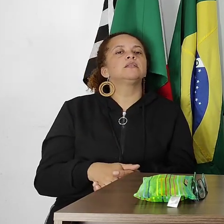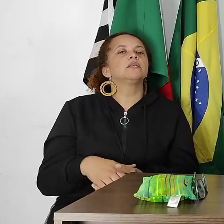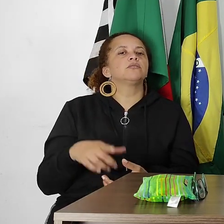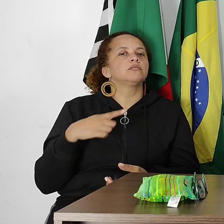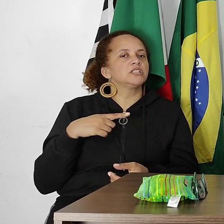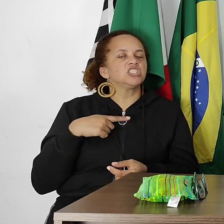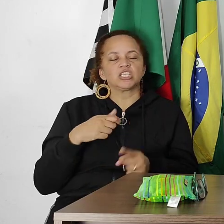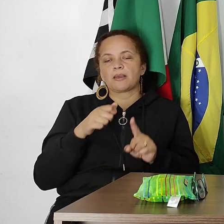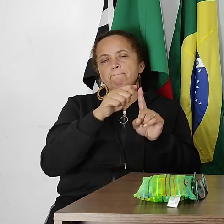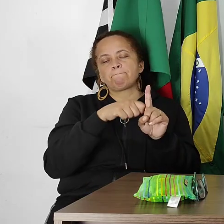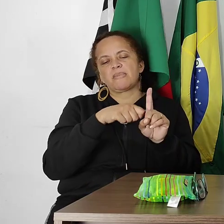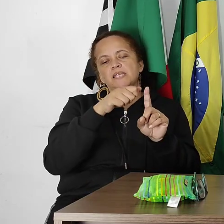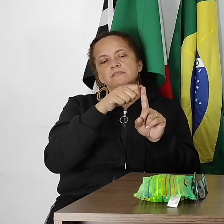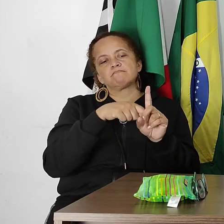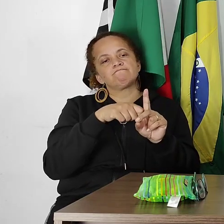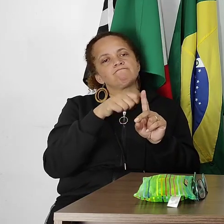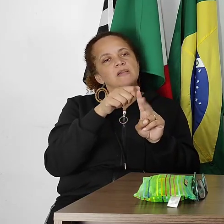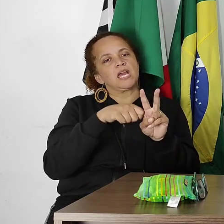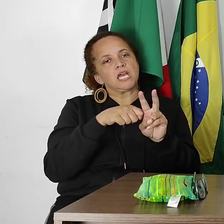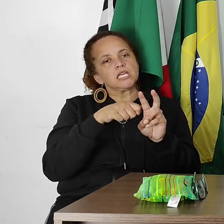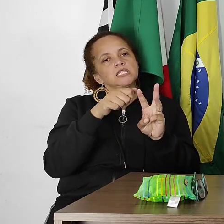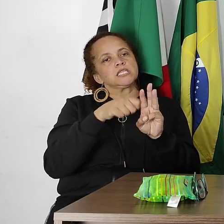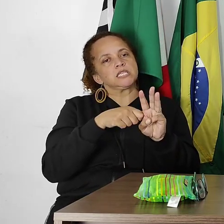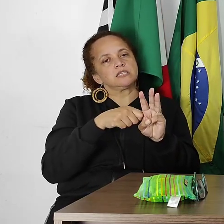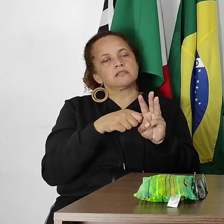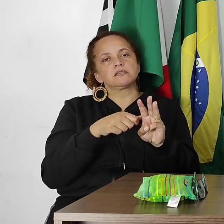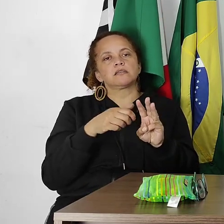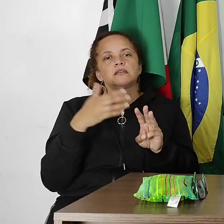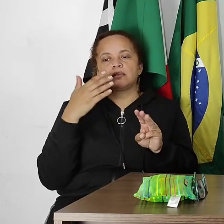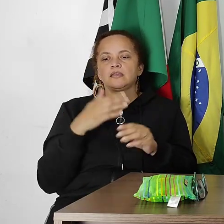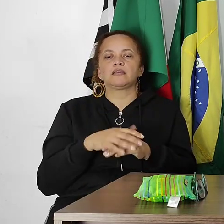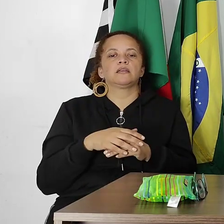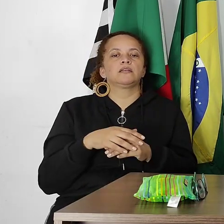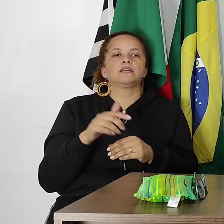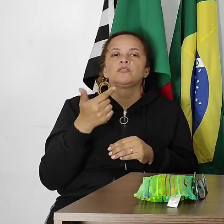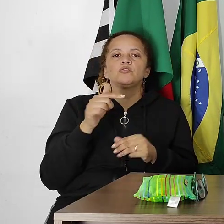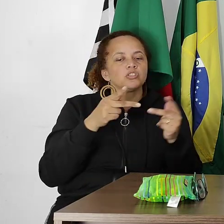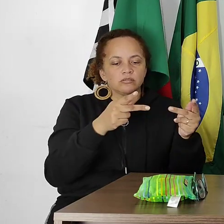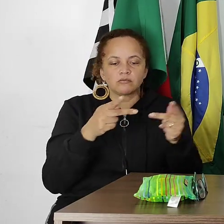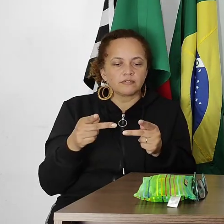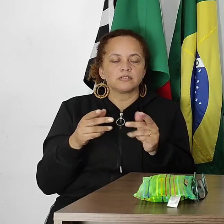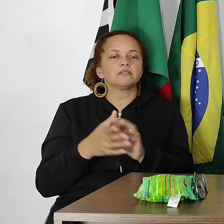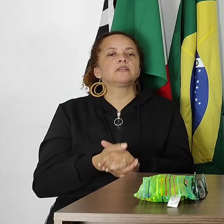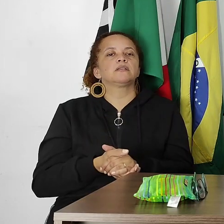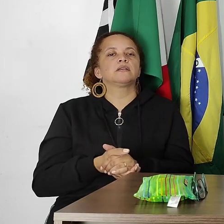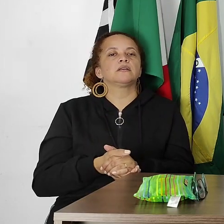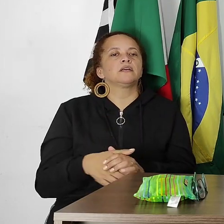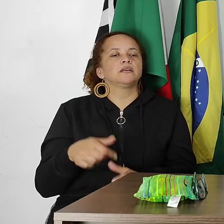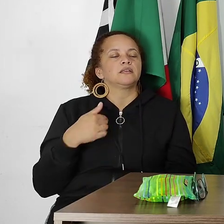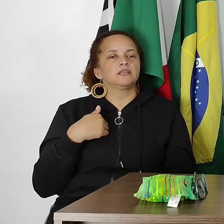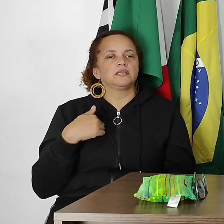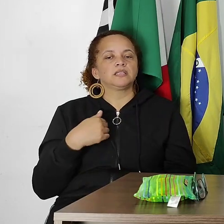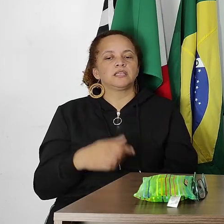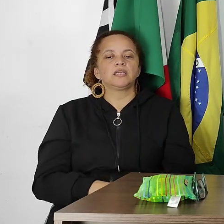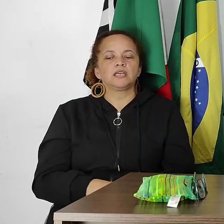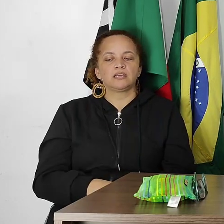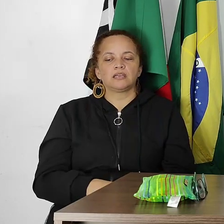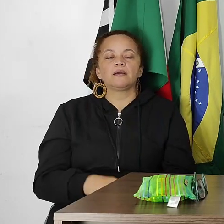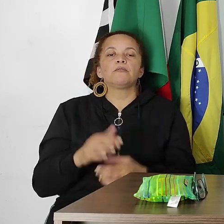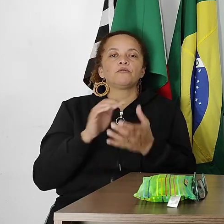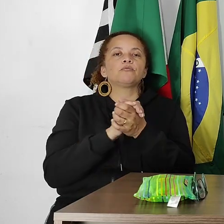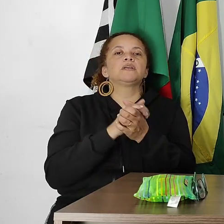ver. E aí ele falou, não, vou estar com você. Mas aí eu pensei, né, ele vai falar isso